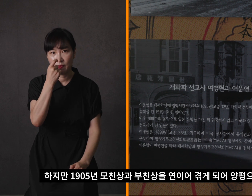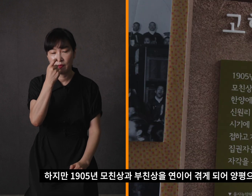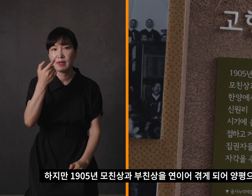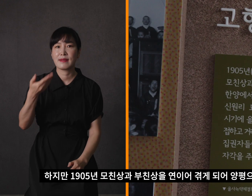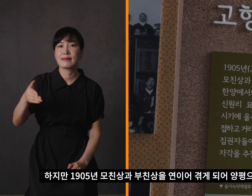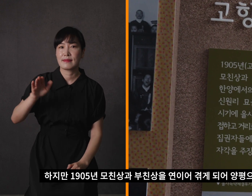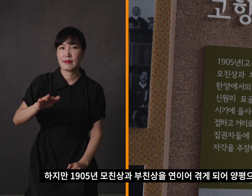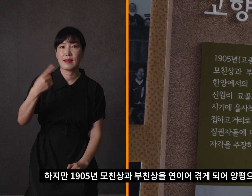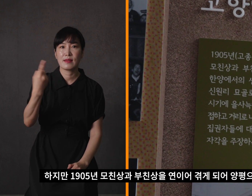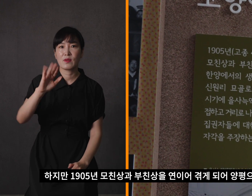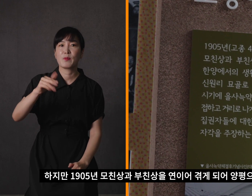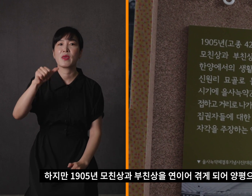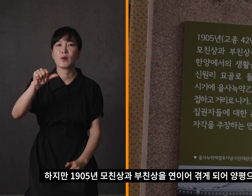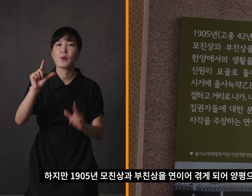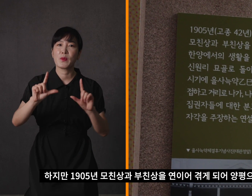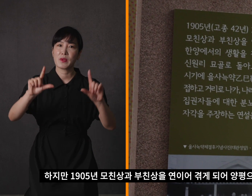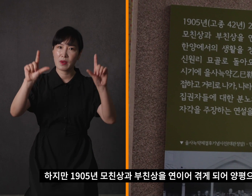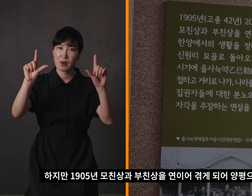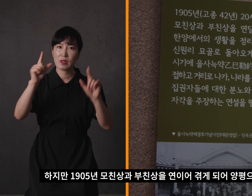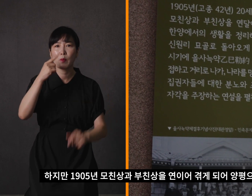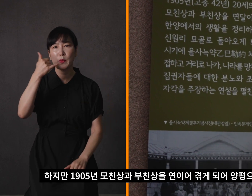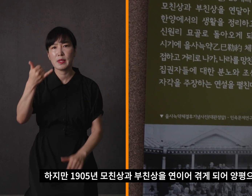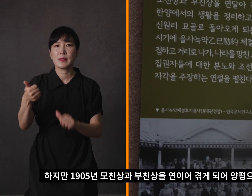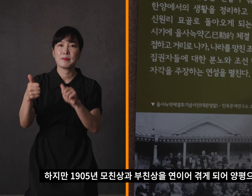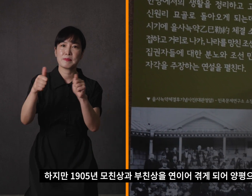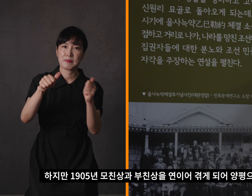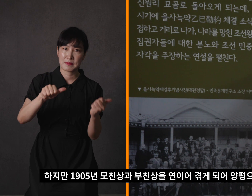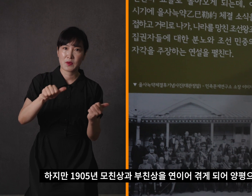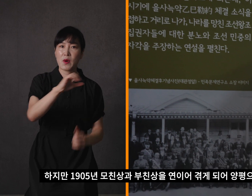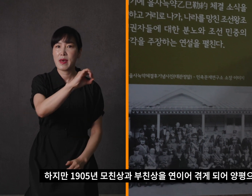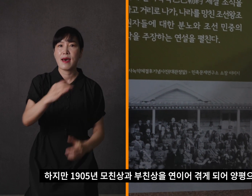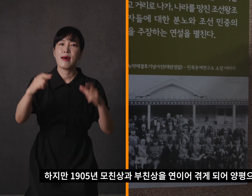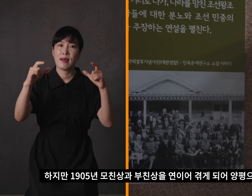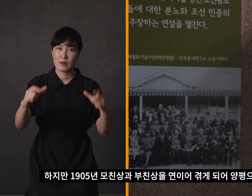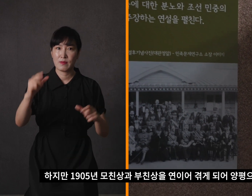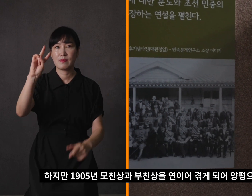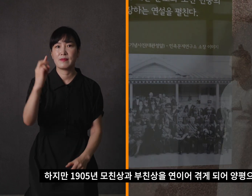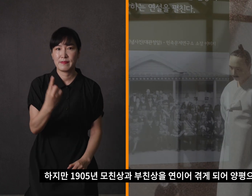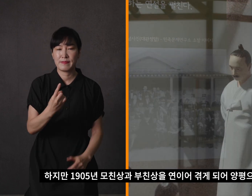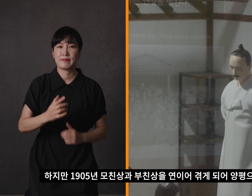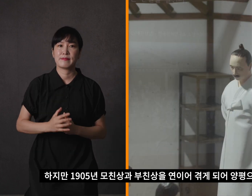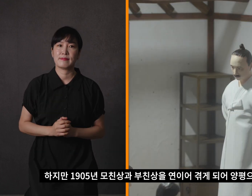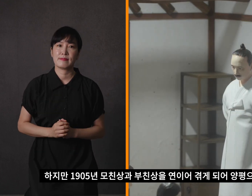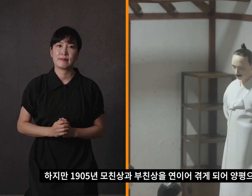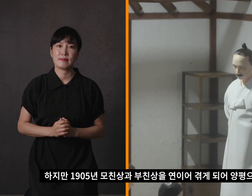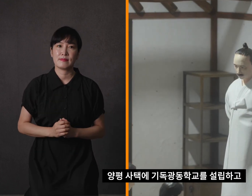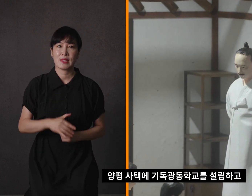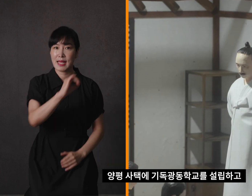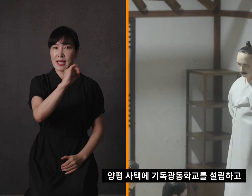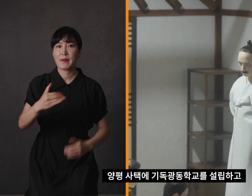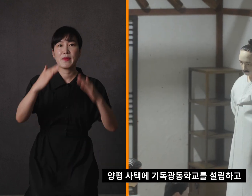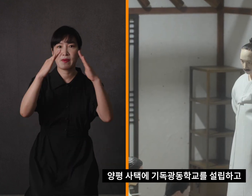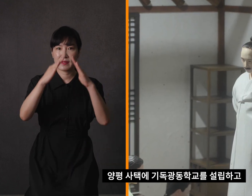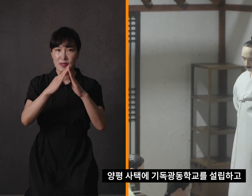하지만 1905년 모친상과 부친상을 연이어 겪게 되어 양평으로 돌아옵니다. 양평